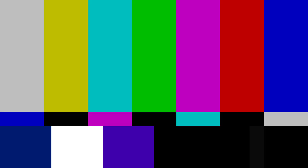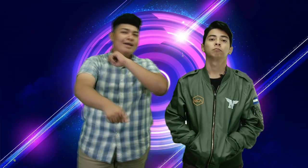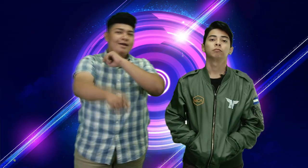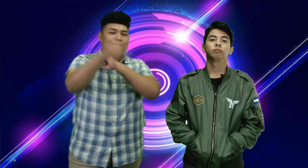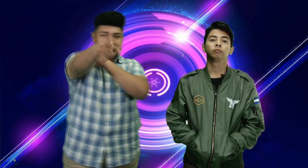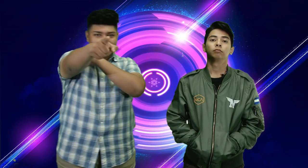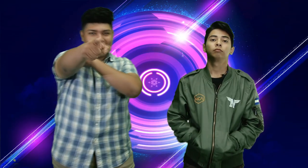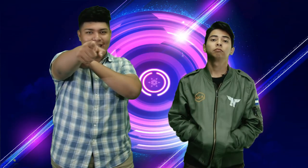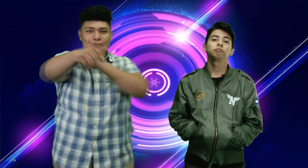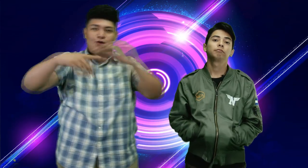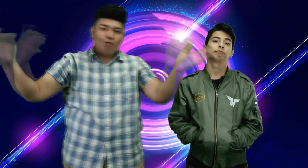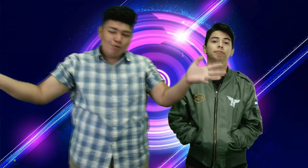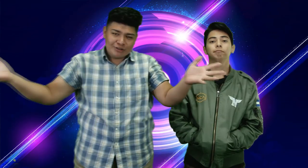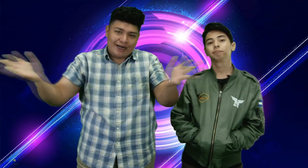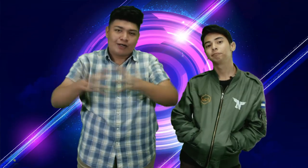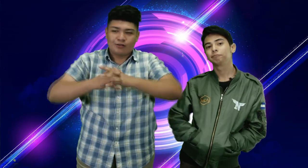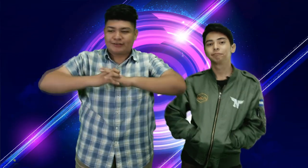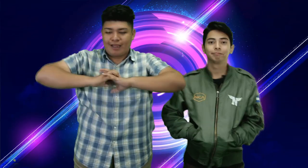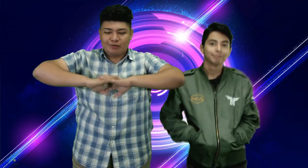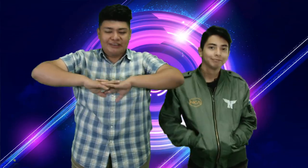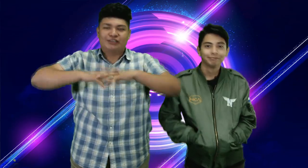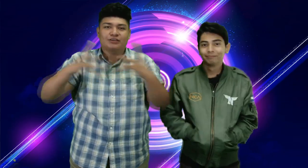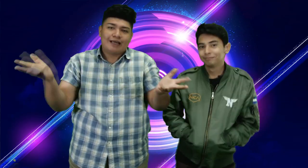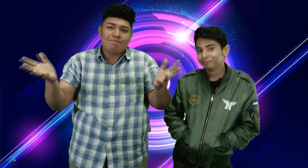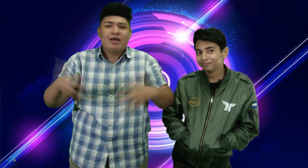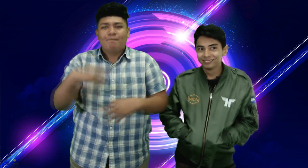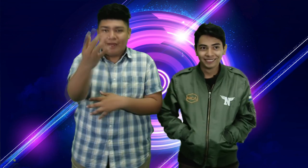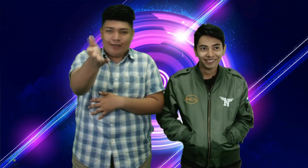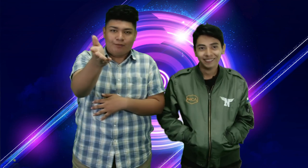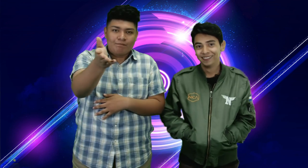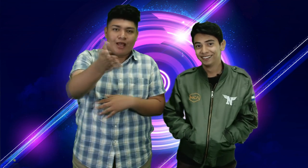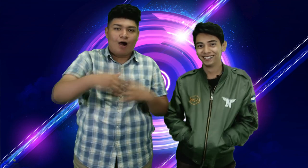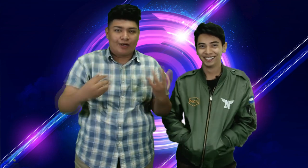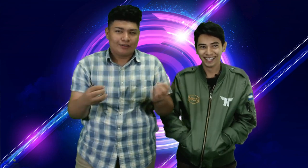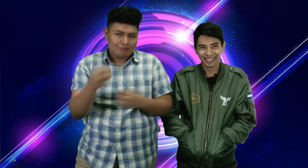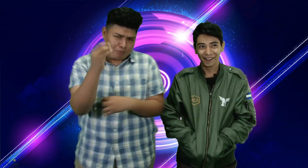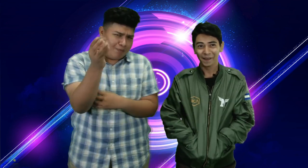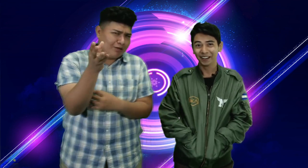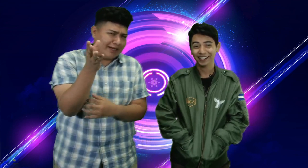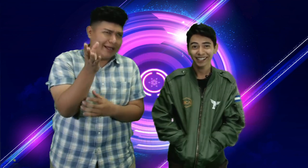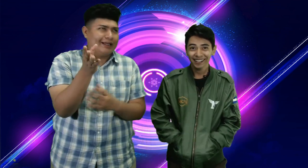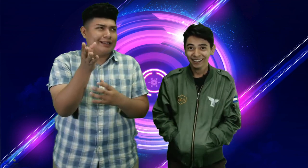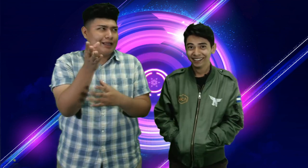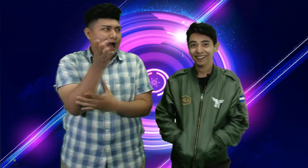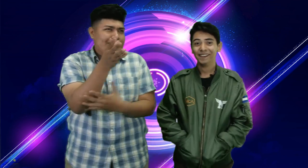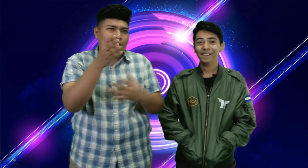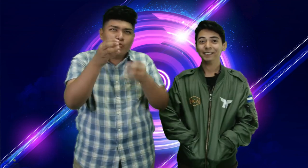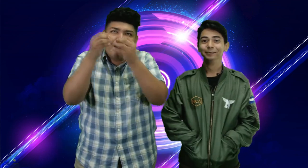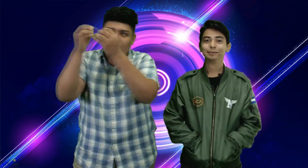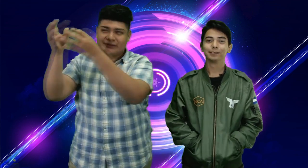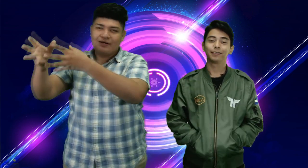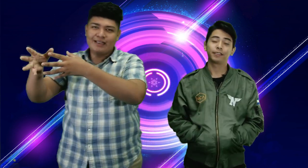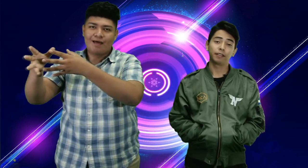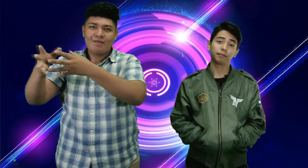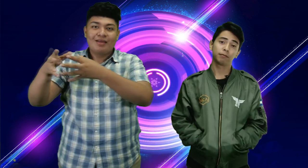pero para esto muchas cosas hemos dicho sabe pero ahora podemos que haya una posibilidad de